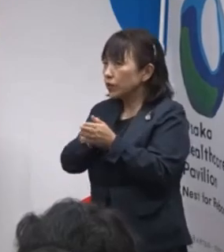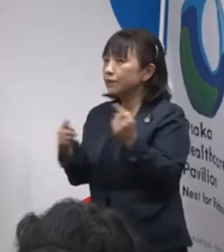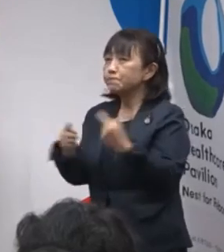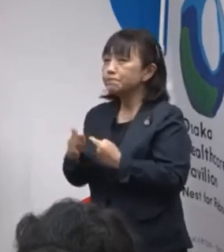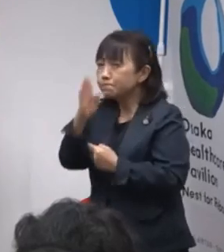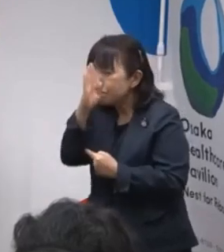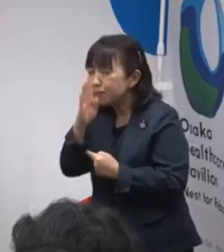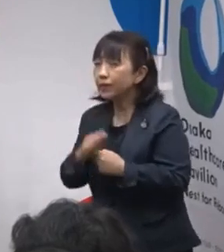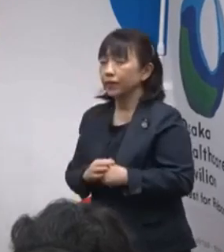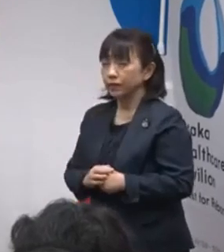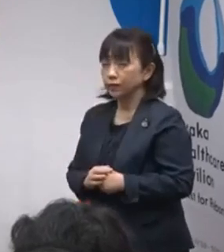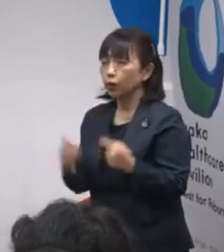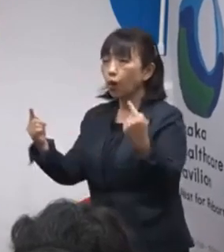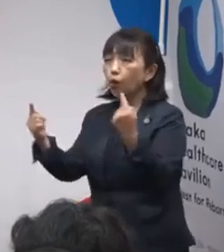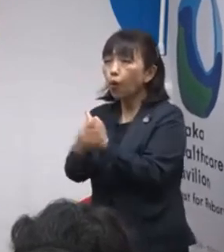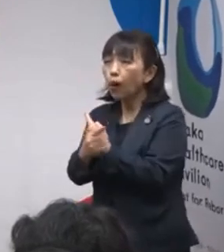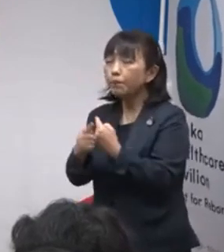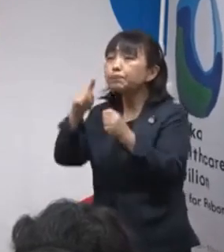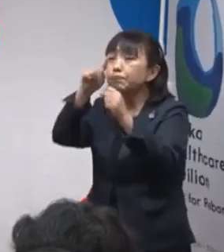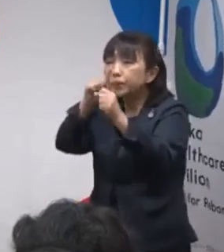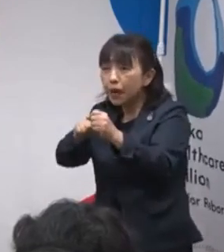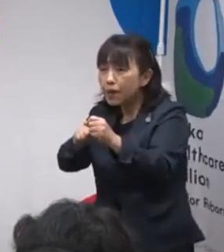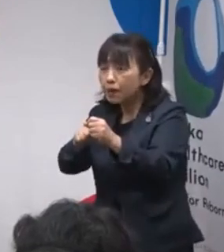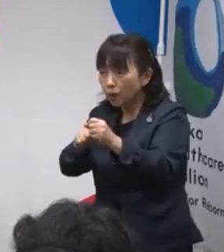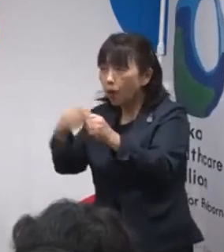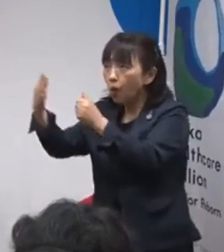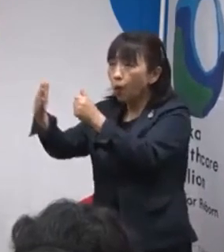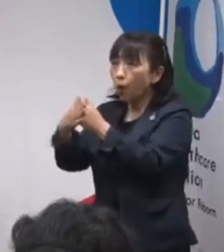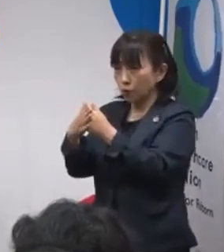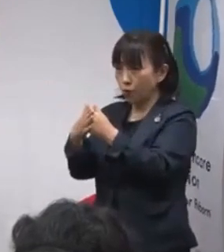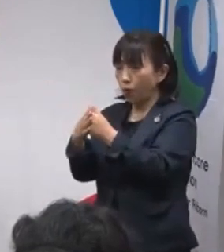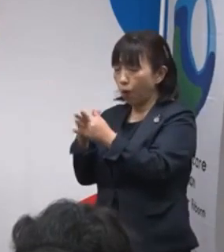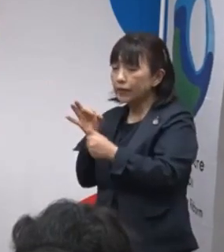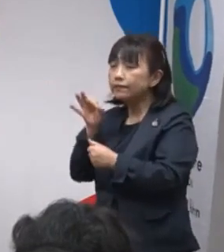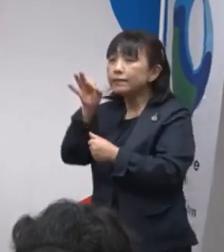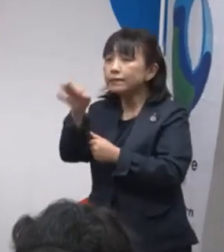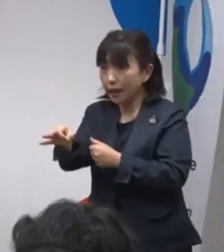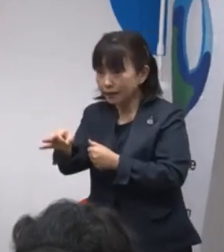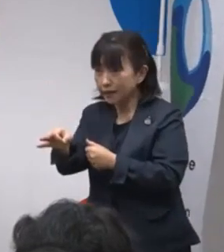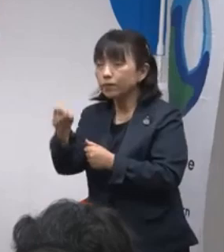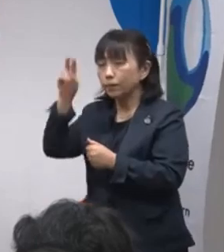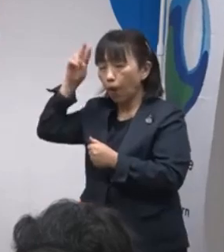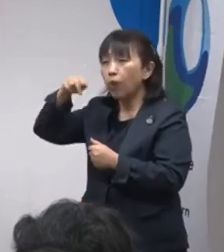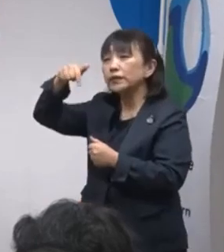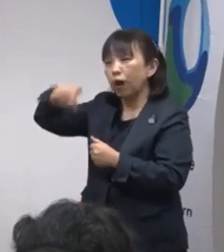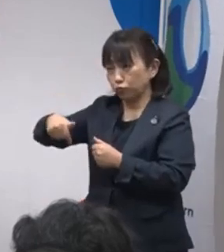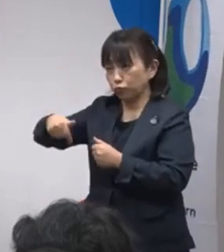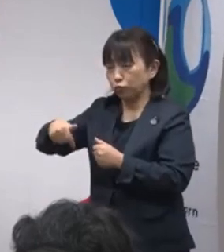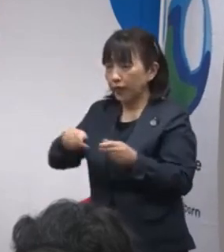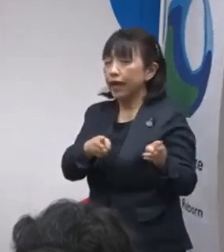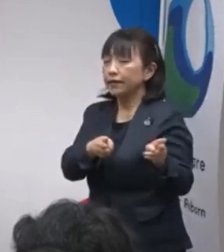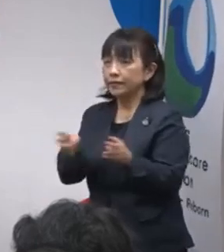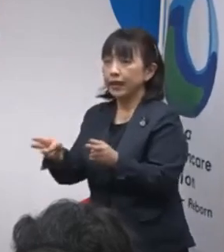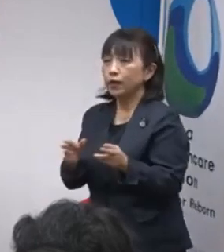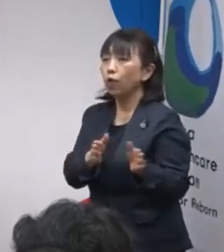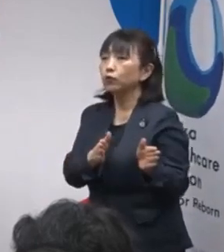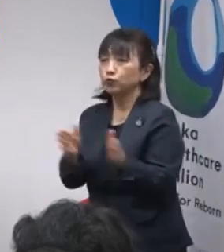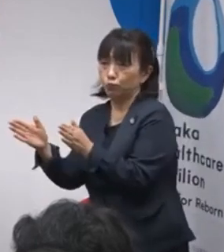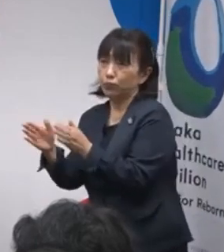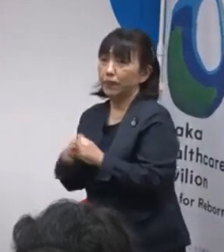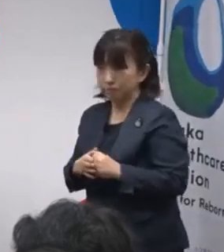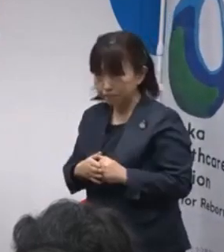ための補助制度も大阪府は準備をしておりますので、これは市町村と共同の事業になりますので